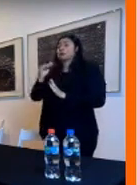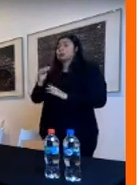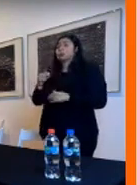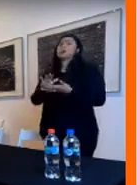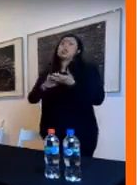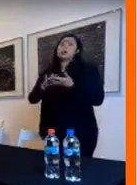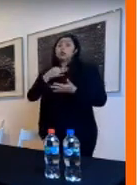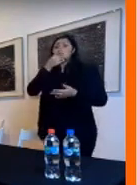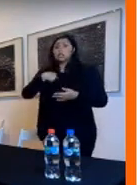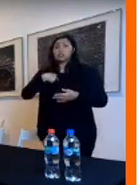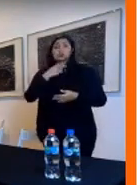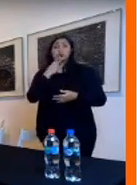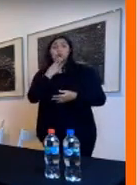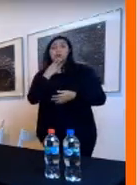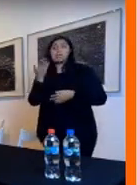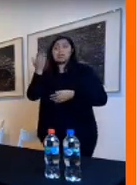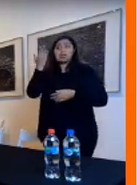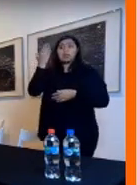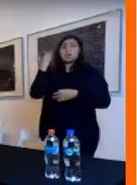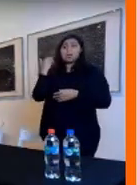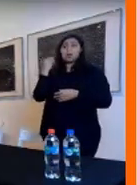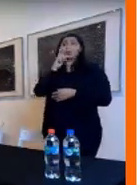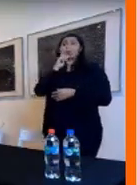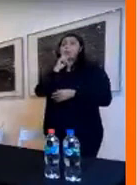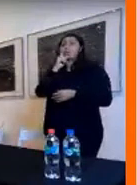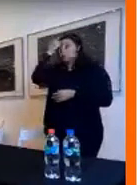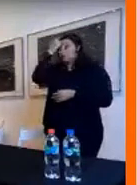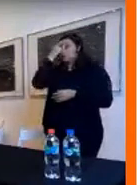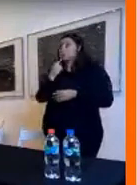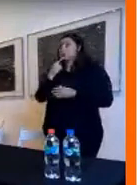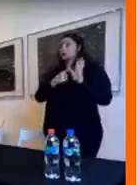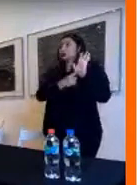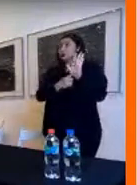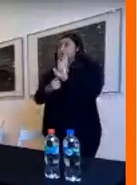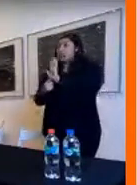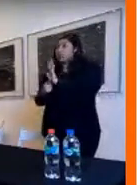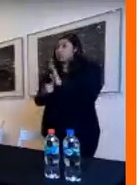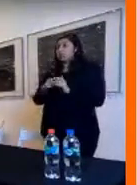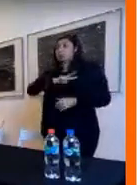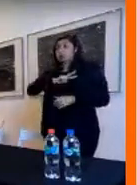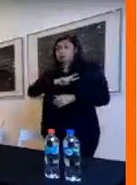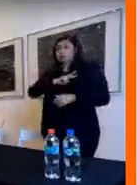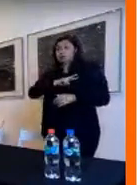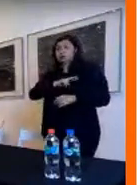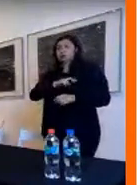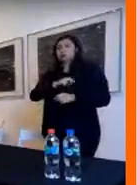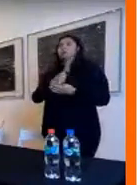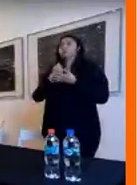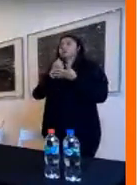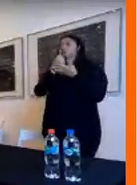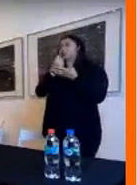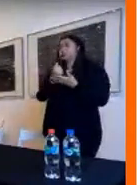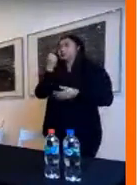no, yo viví por acá, yo estoy así, tenemos en el Museo de la Colección de Valparaíso, que ayudaba muchísimo a entender